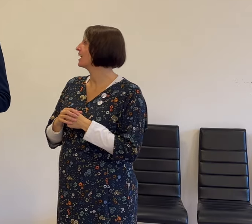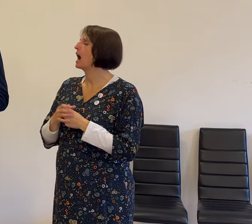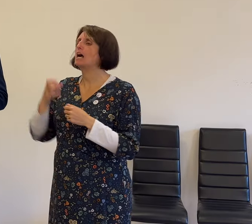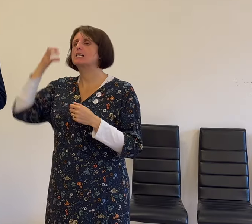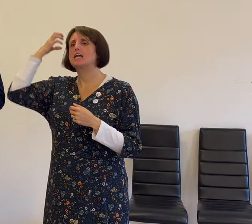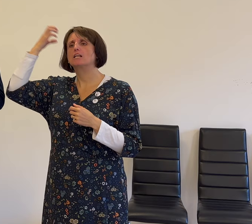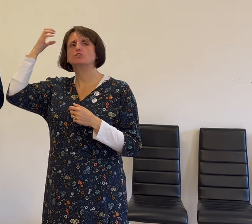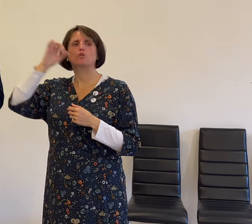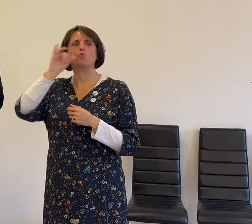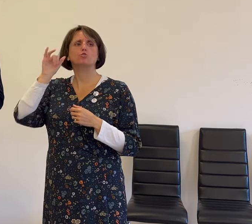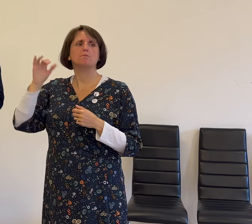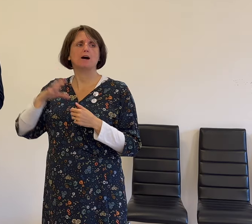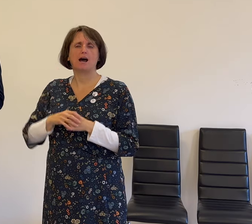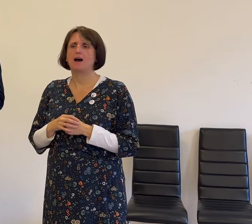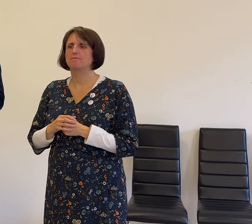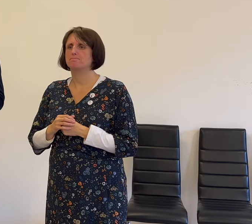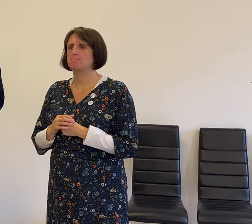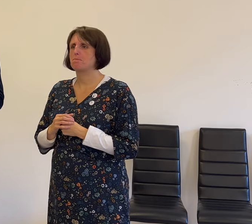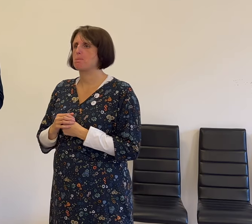najde někdo? Co tam má?